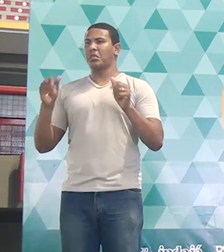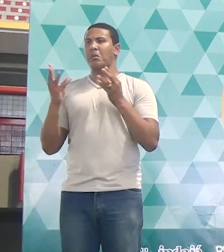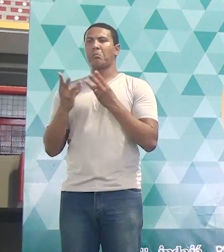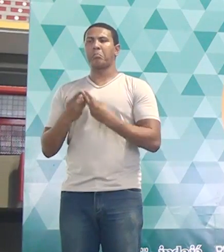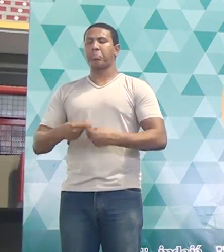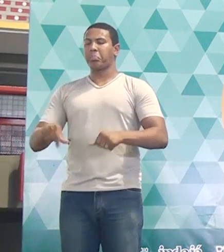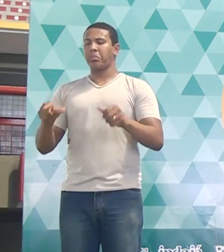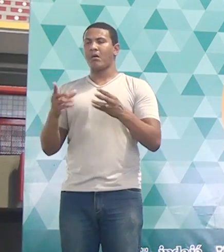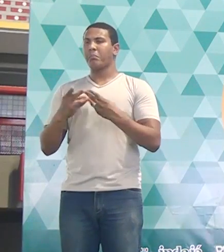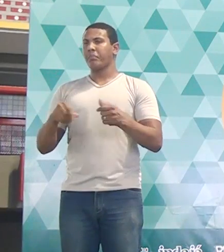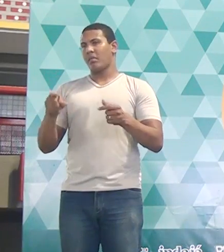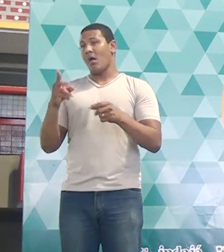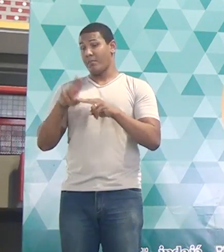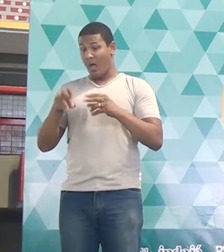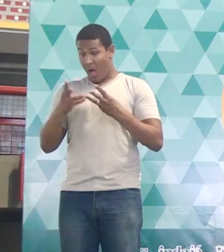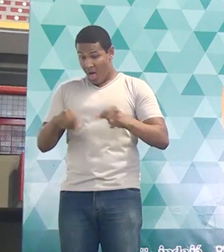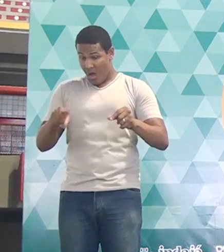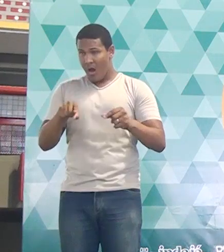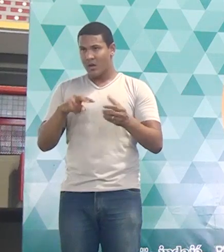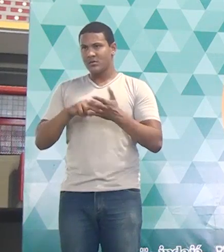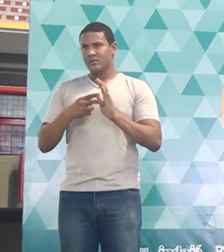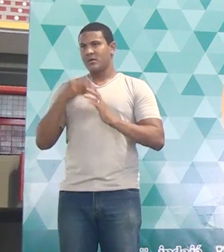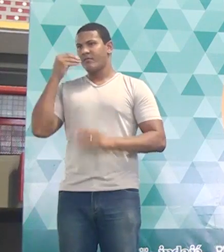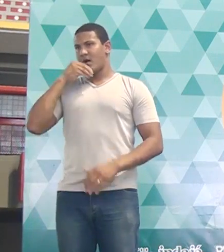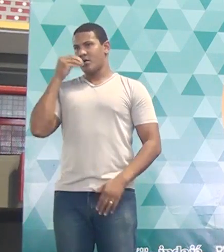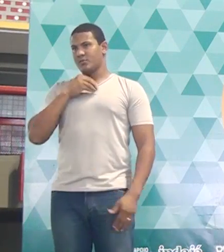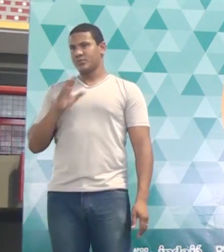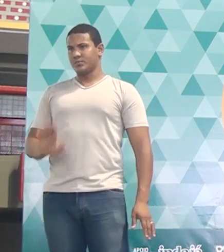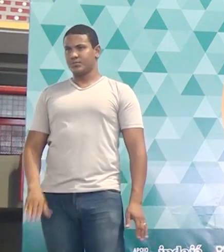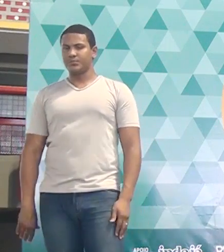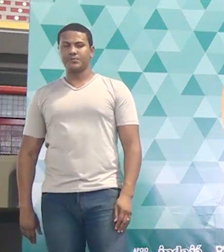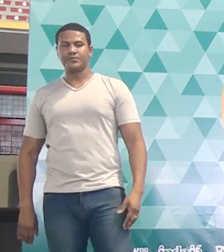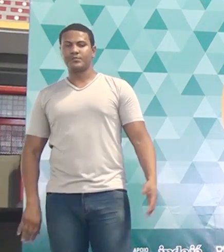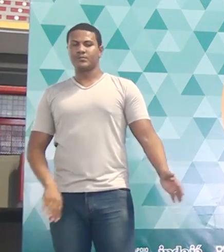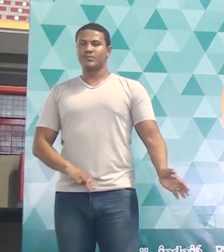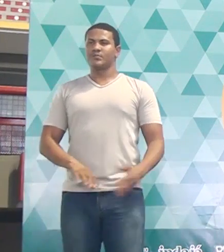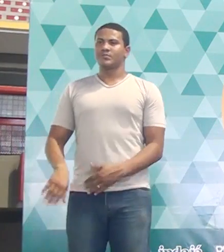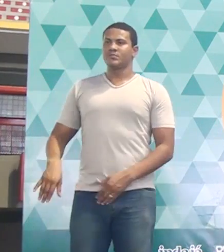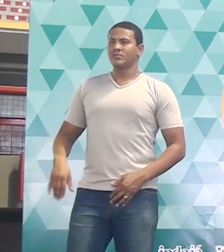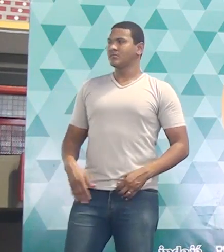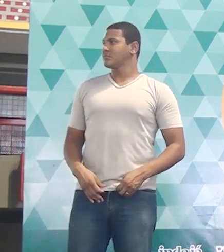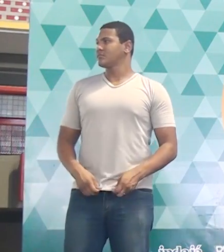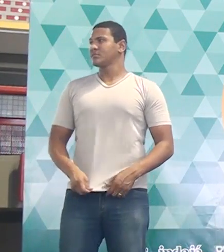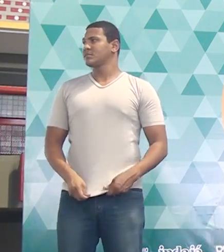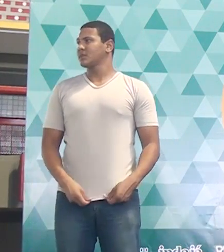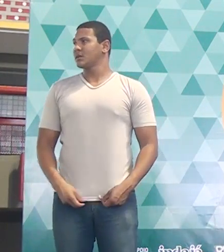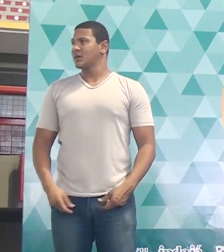instável é fraco. Então o item B está falso. Letra C.